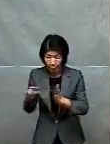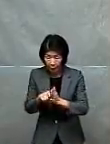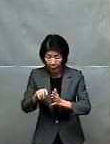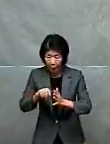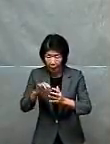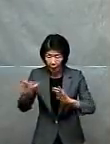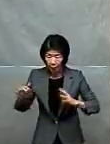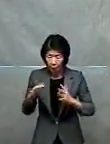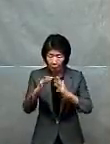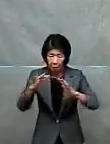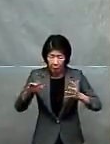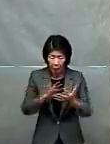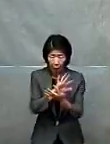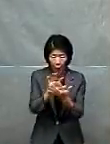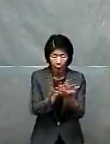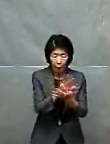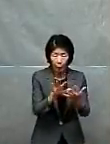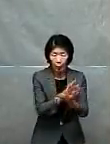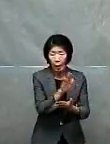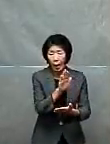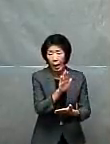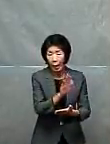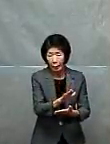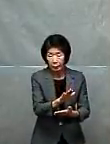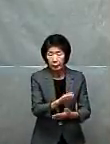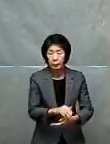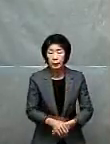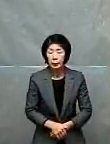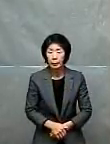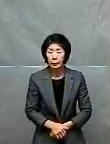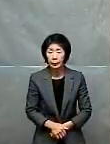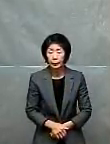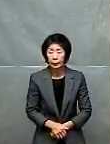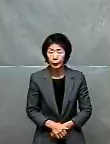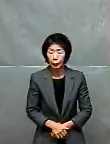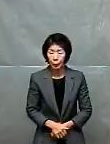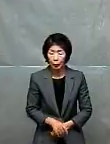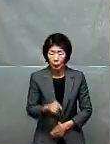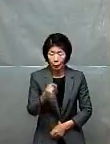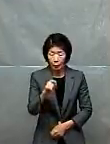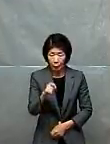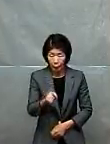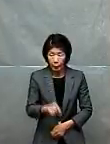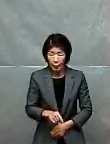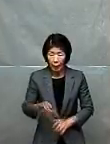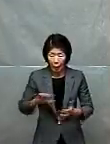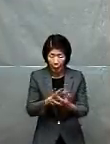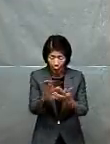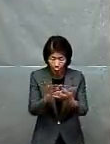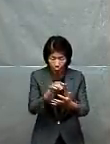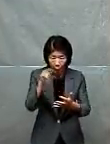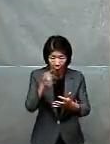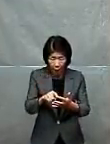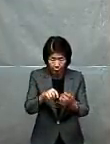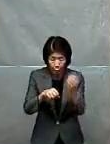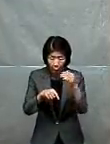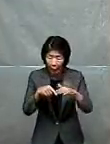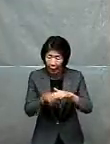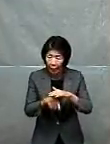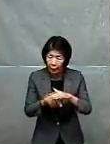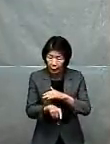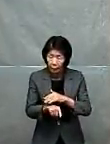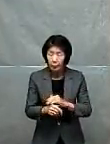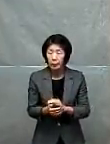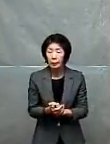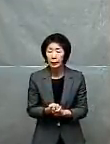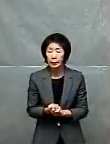が混迷してきているっていう、ここまで話がこじれてきている、この話がこじれてきた要因というか原因